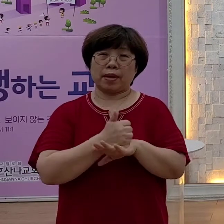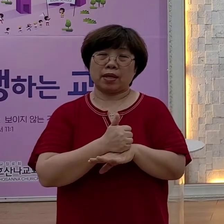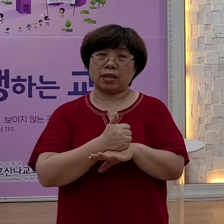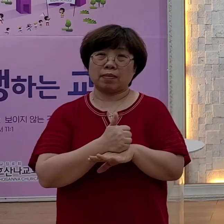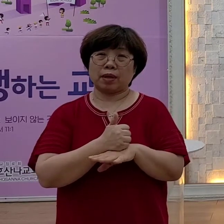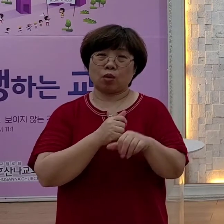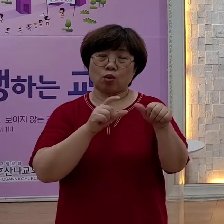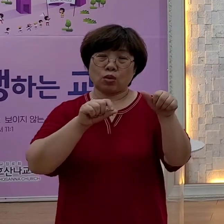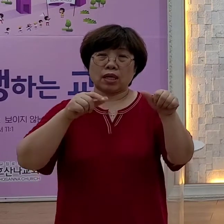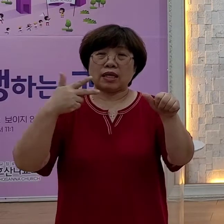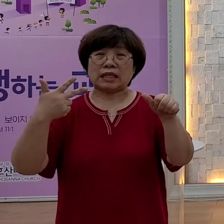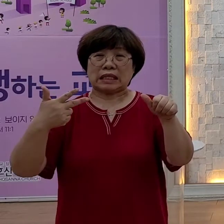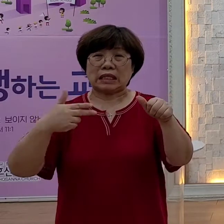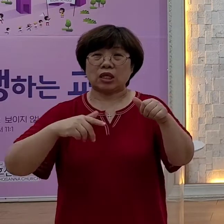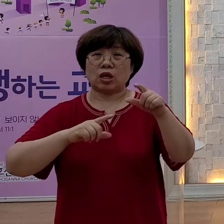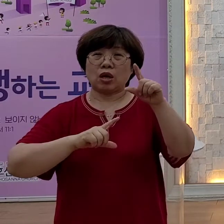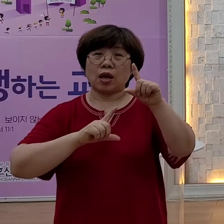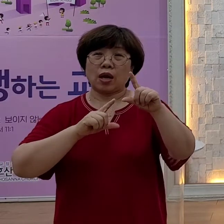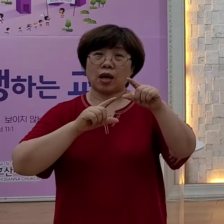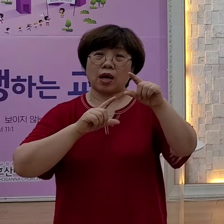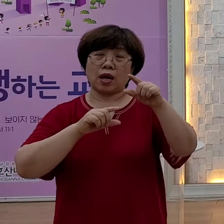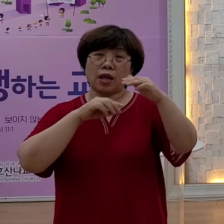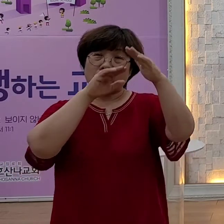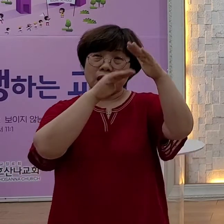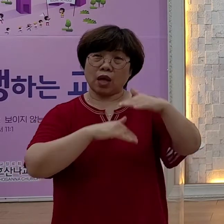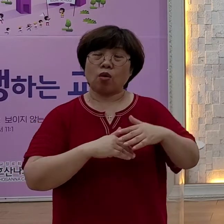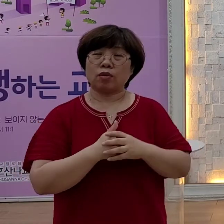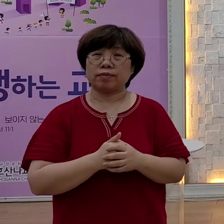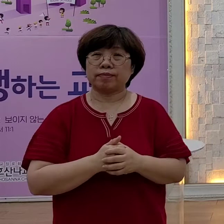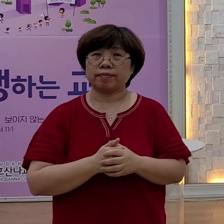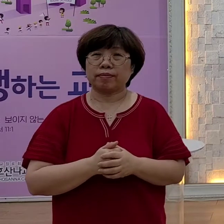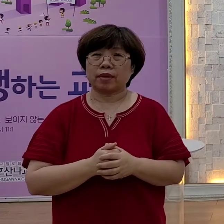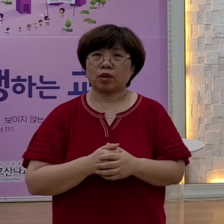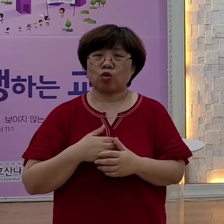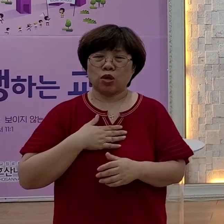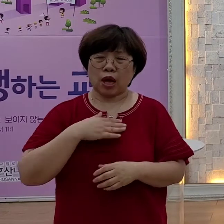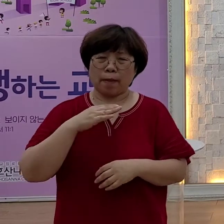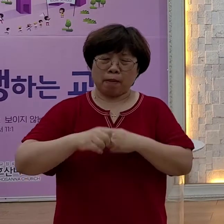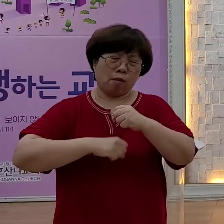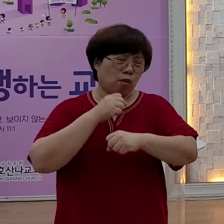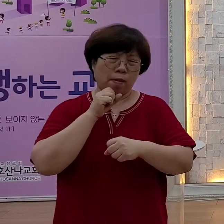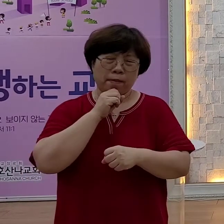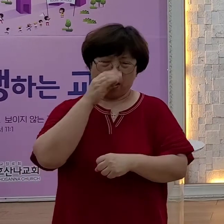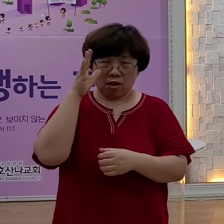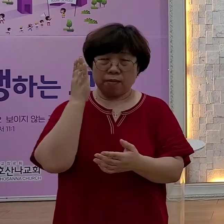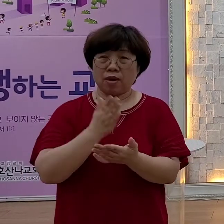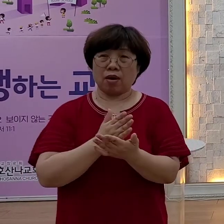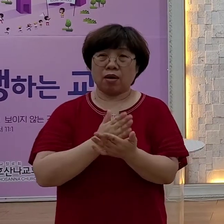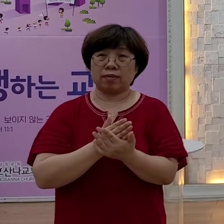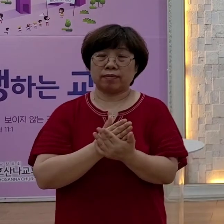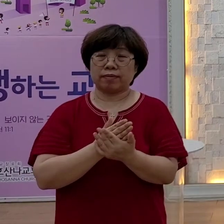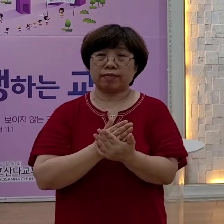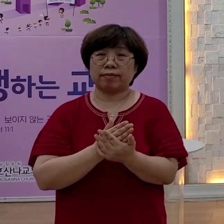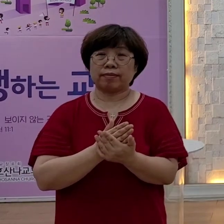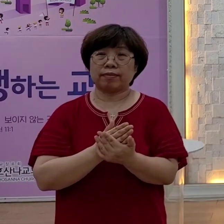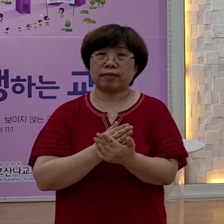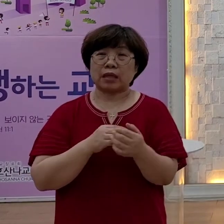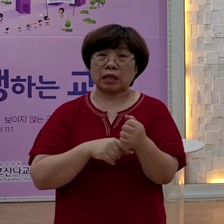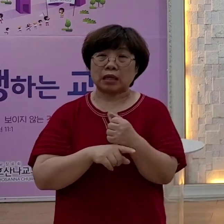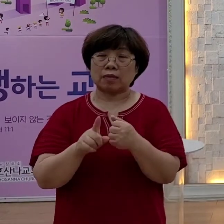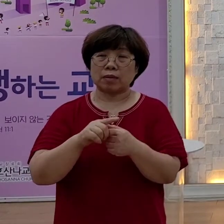7절 읽었잖아요. 이게 하나님을 경외하는 마음이다. 우리 함부로 말하지 말아야 했잖아요. 즉, 이 말은